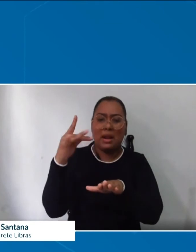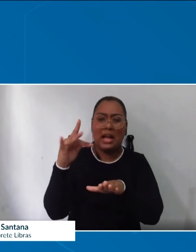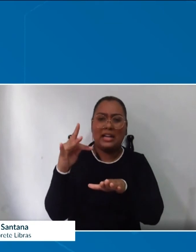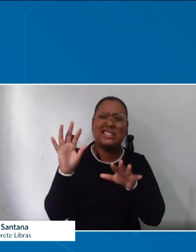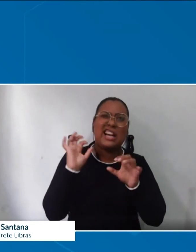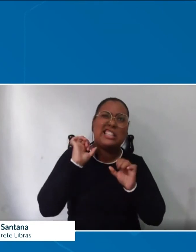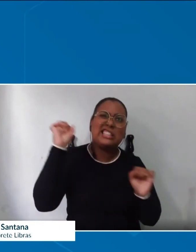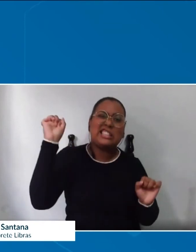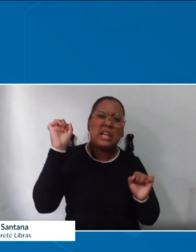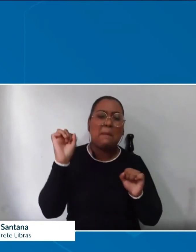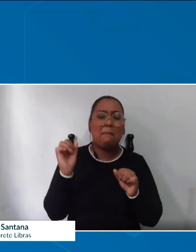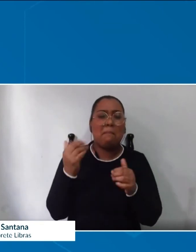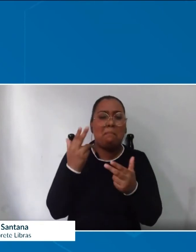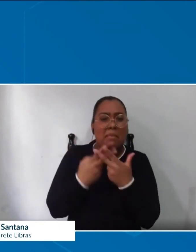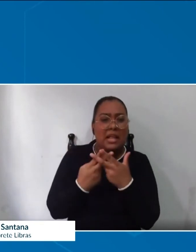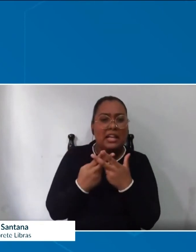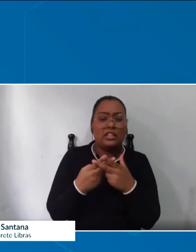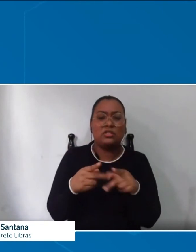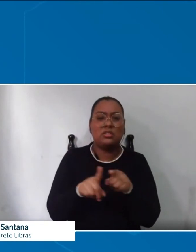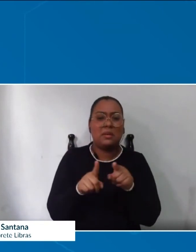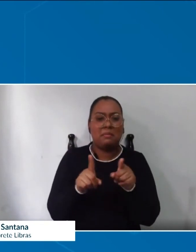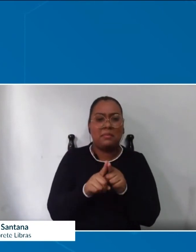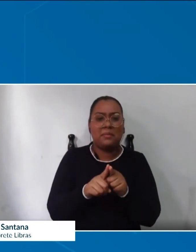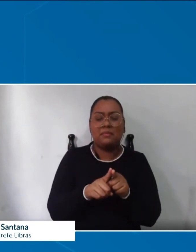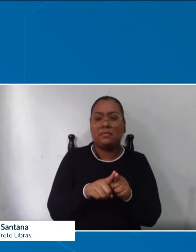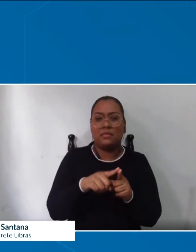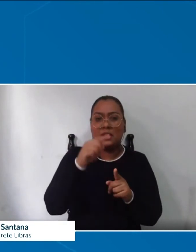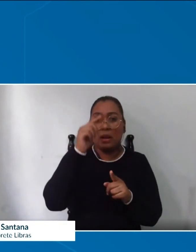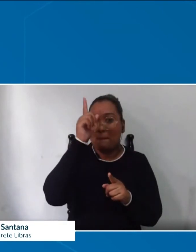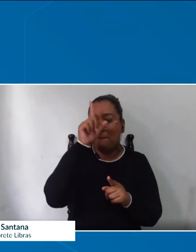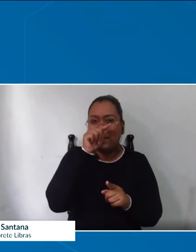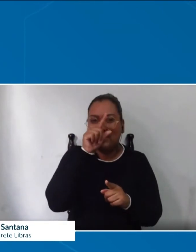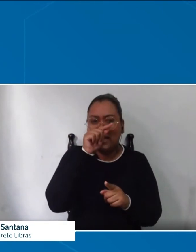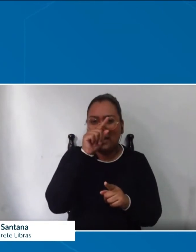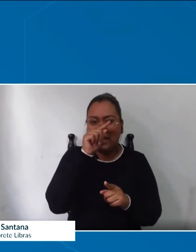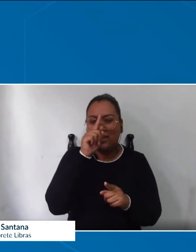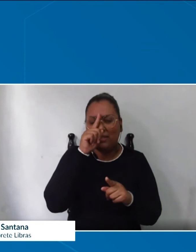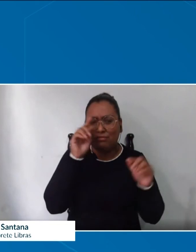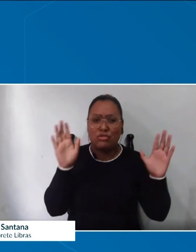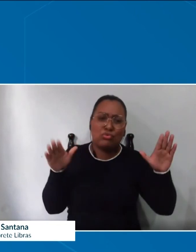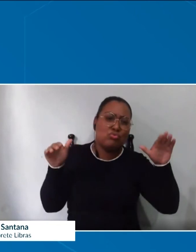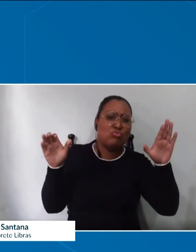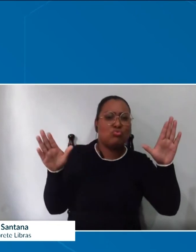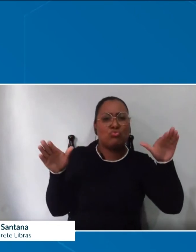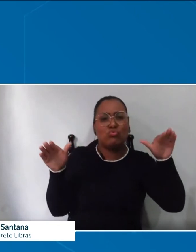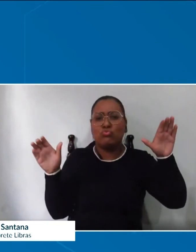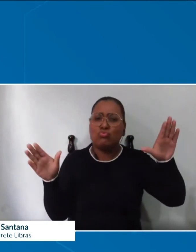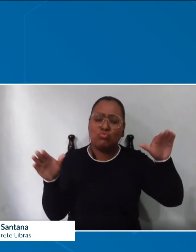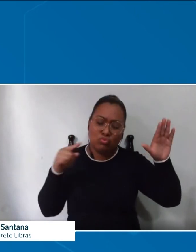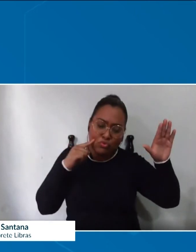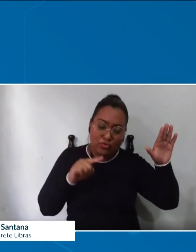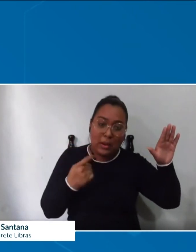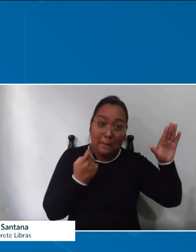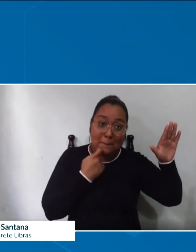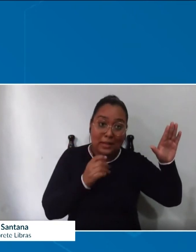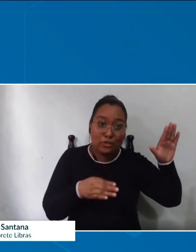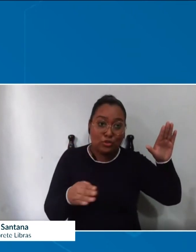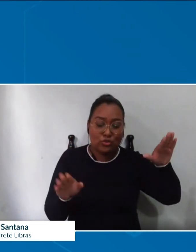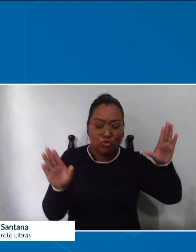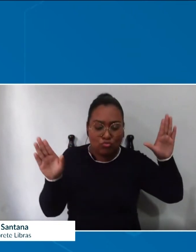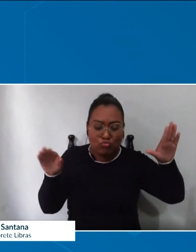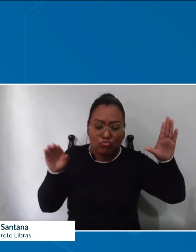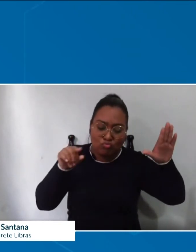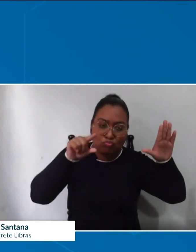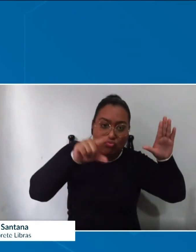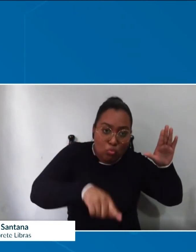e aves que vivem próximas à costa, né? Que se alimentam de peixes e que acabam